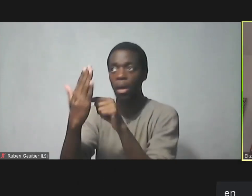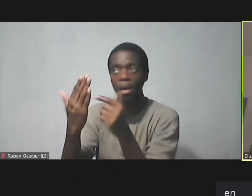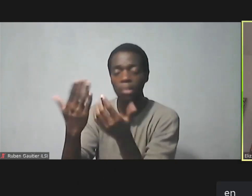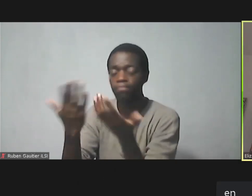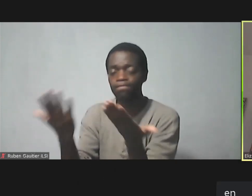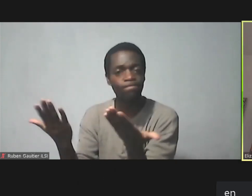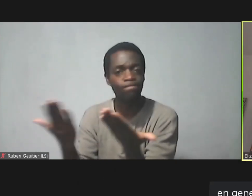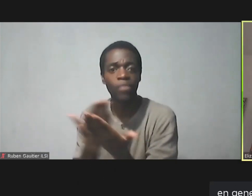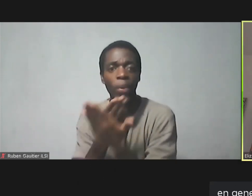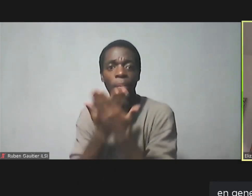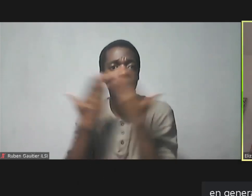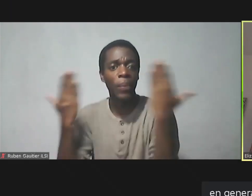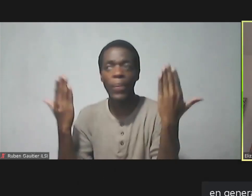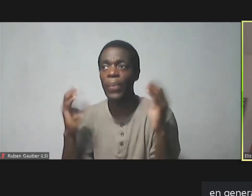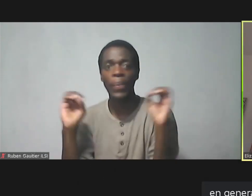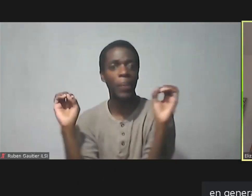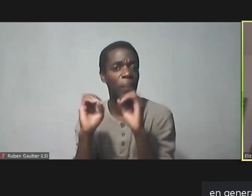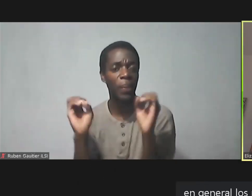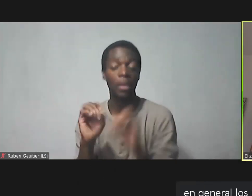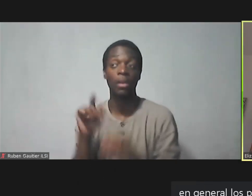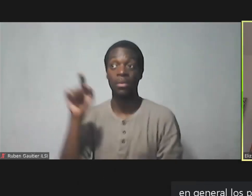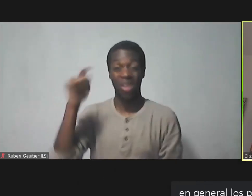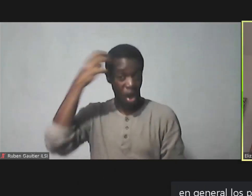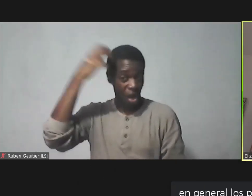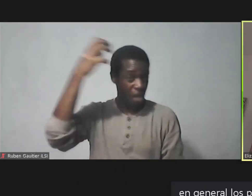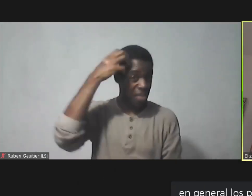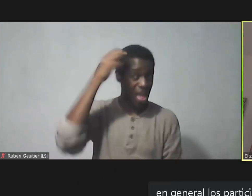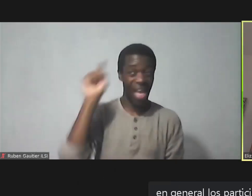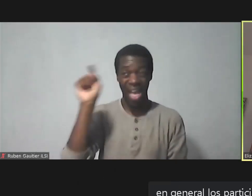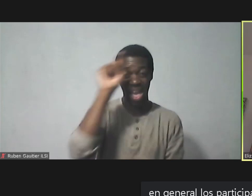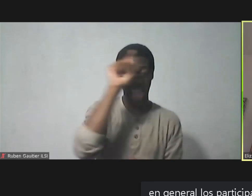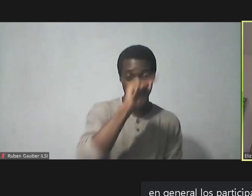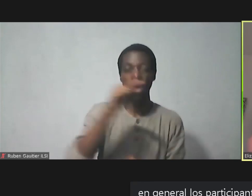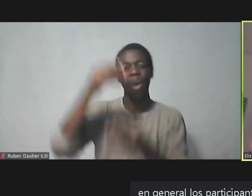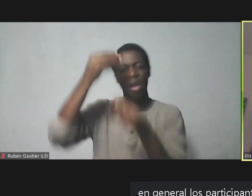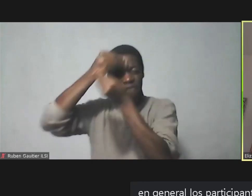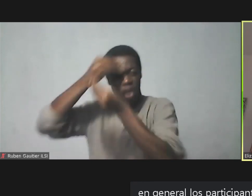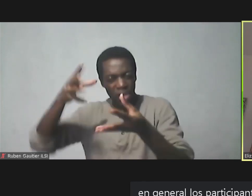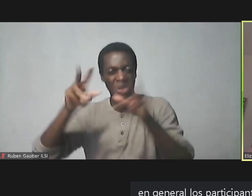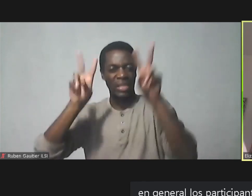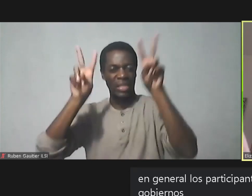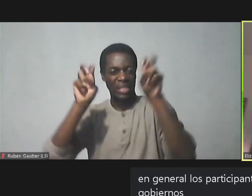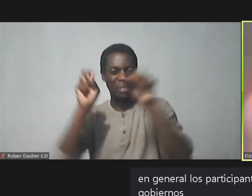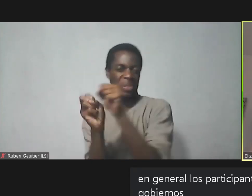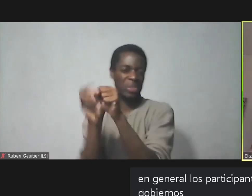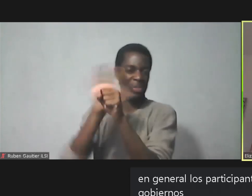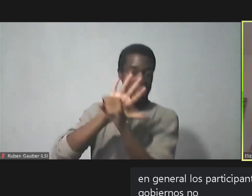están desglosados por discapacidad, o si lo están, no están